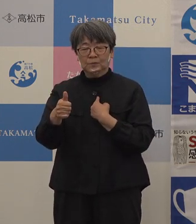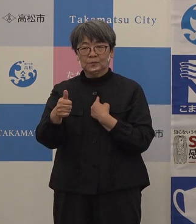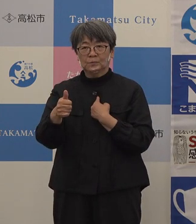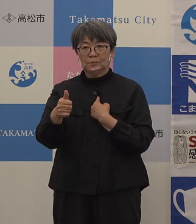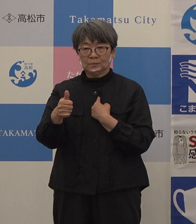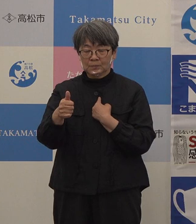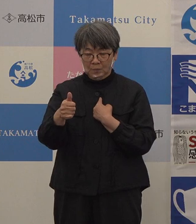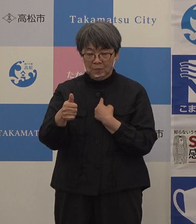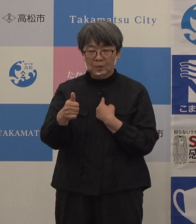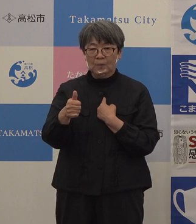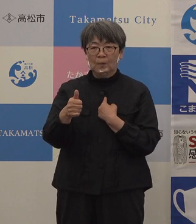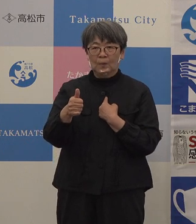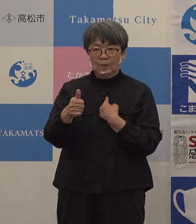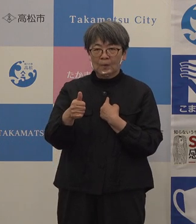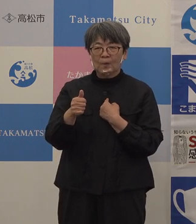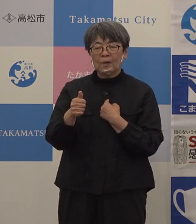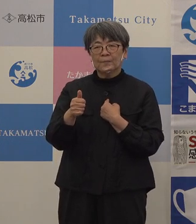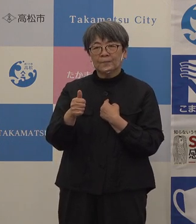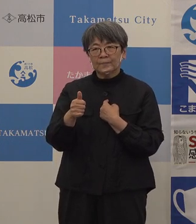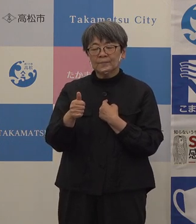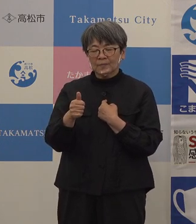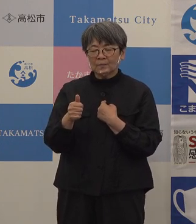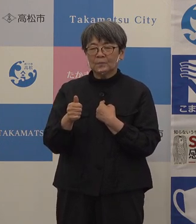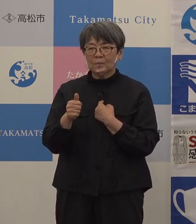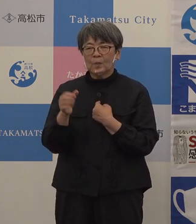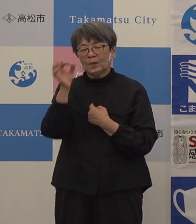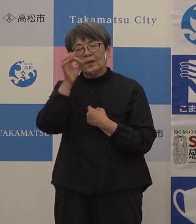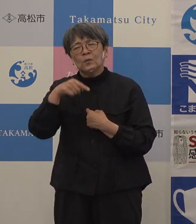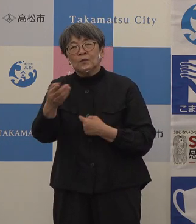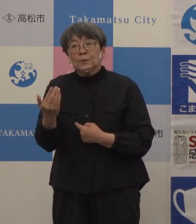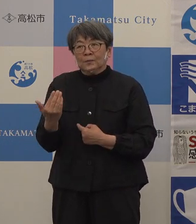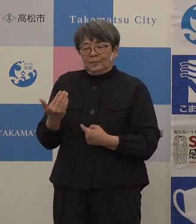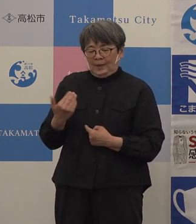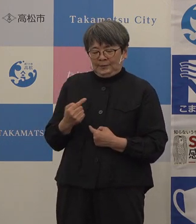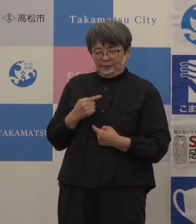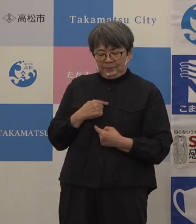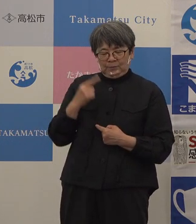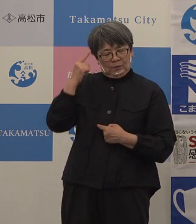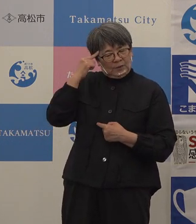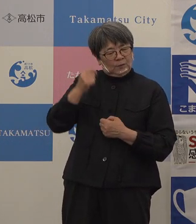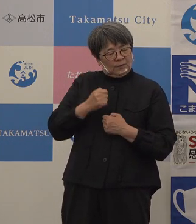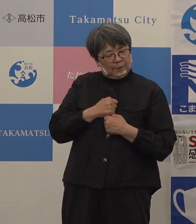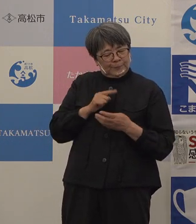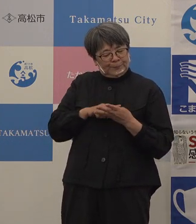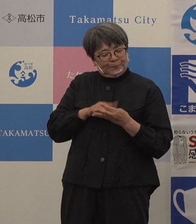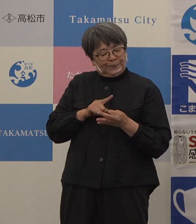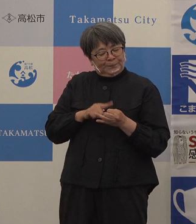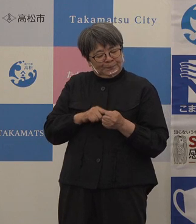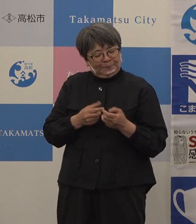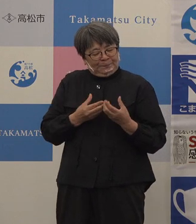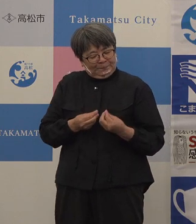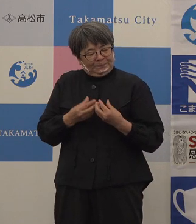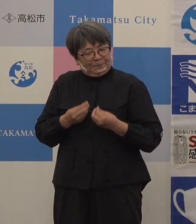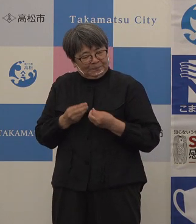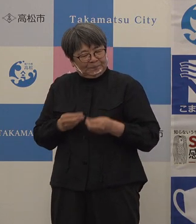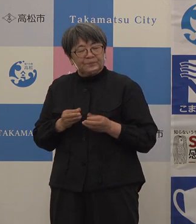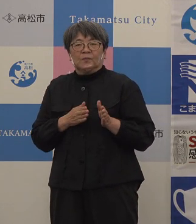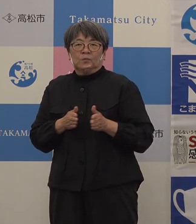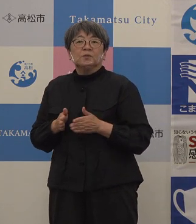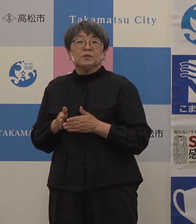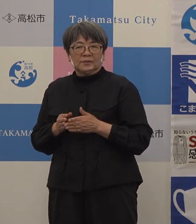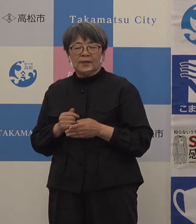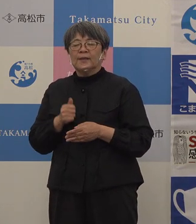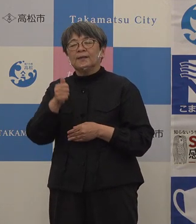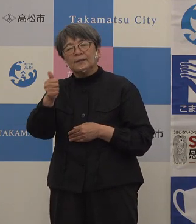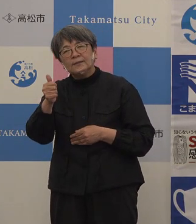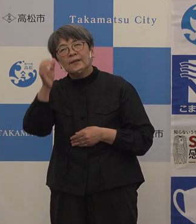その旅行前、鑑賞前の段階で感染対策というのを確認をしていただいて徹底して